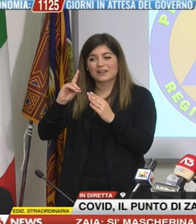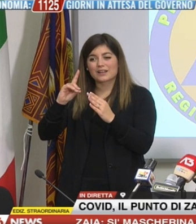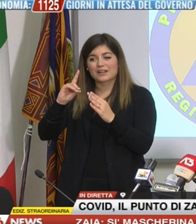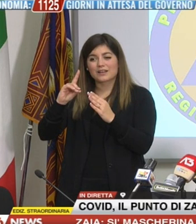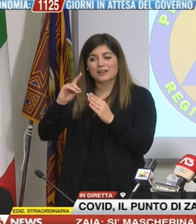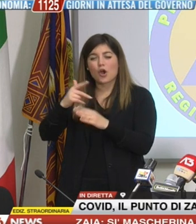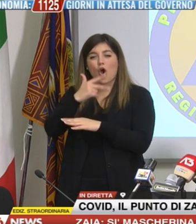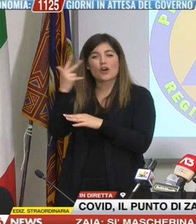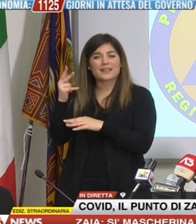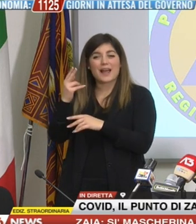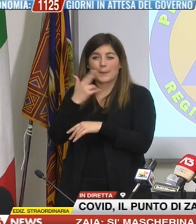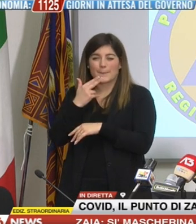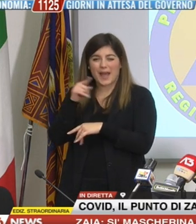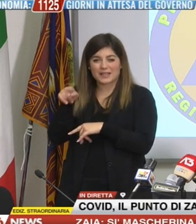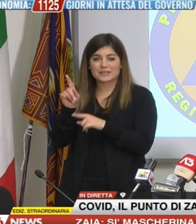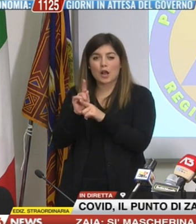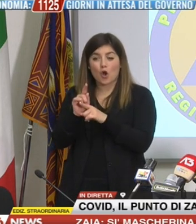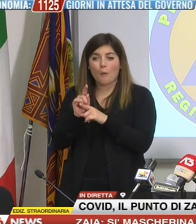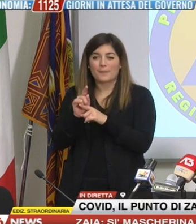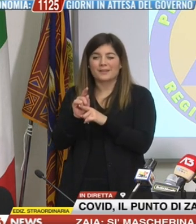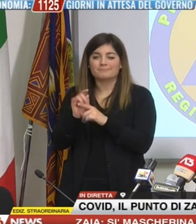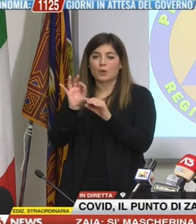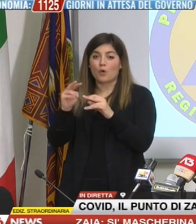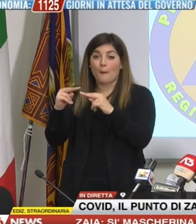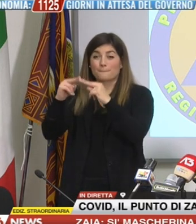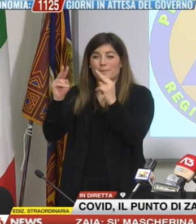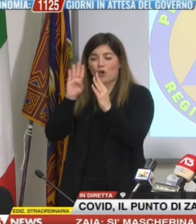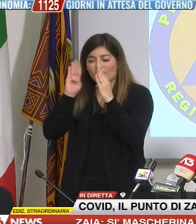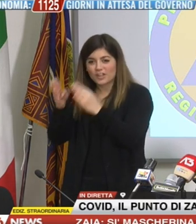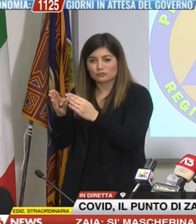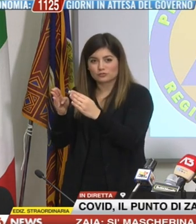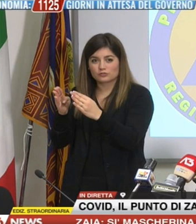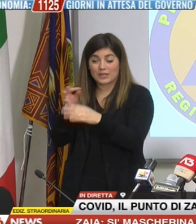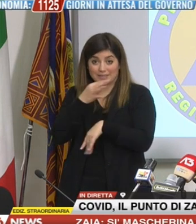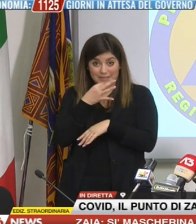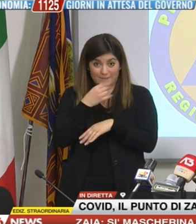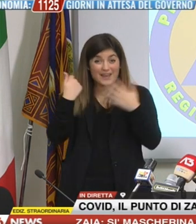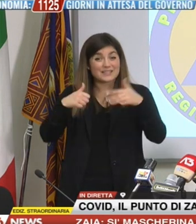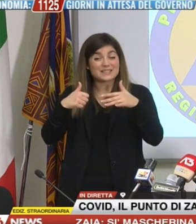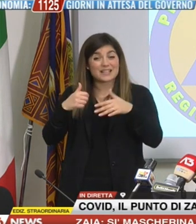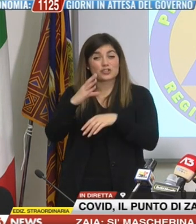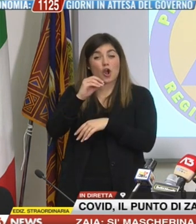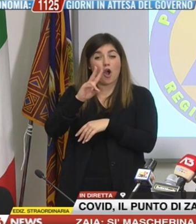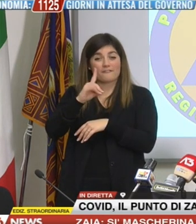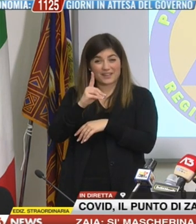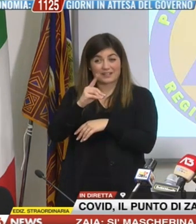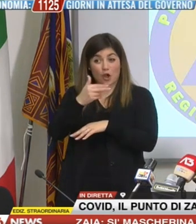provinciale. La domanda quindi è: i 16 Covid Hotel proposti in realtà